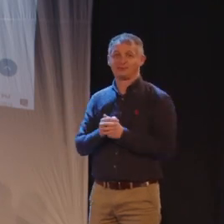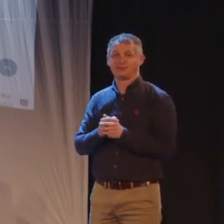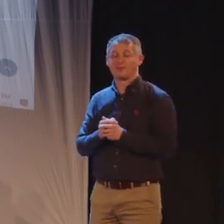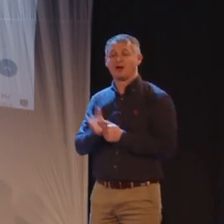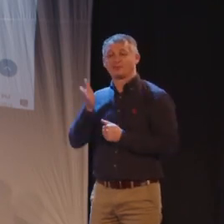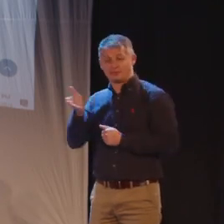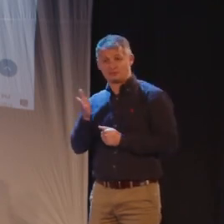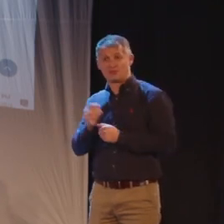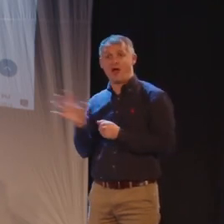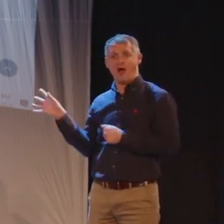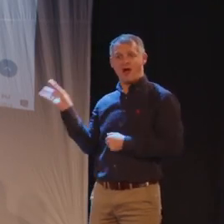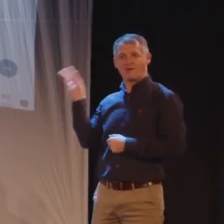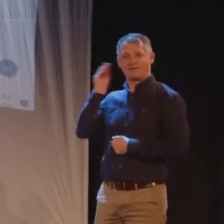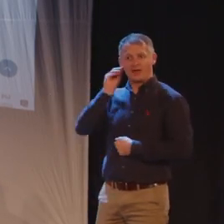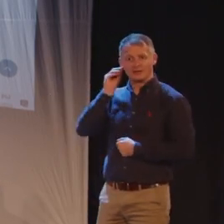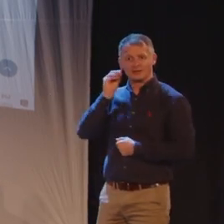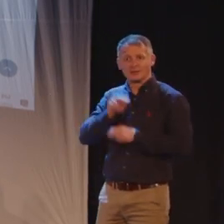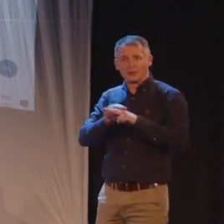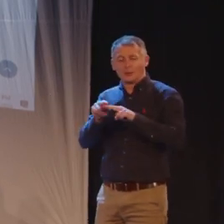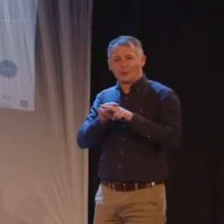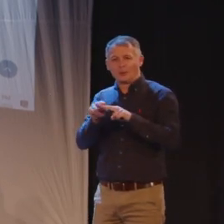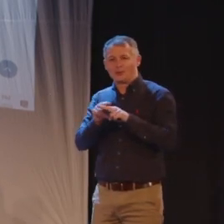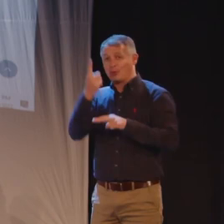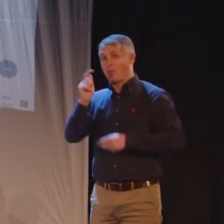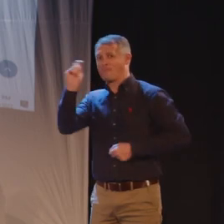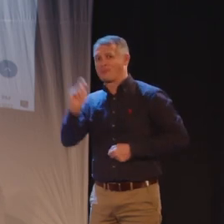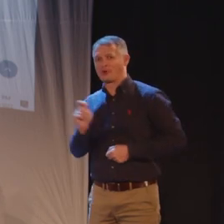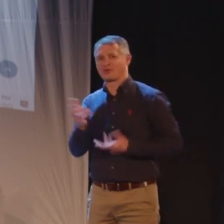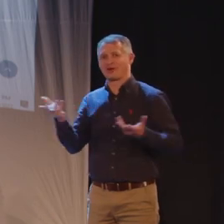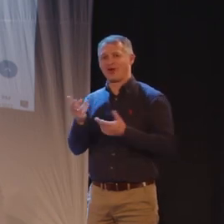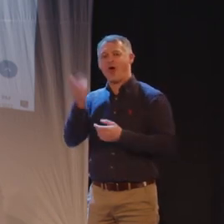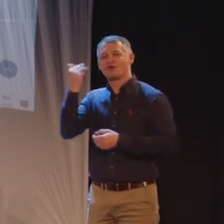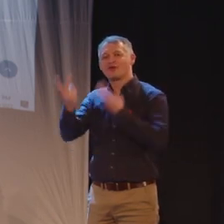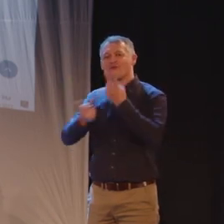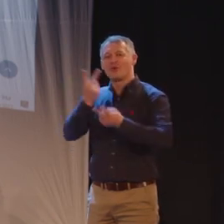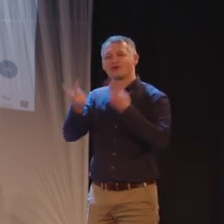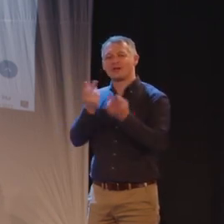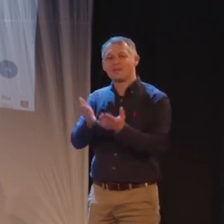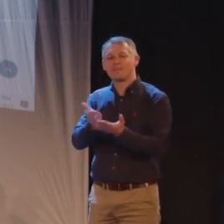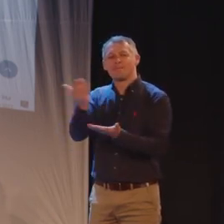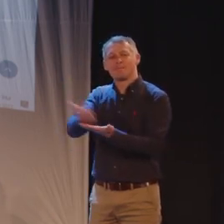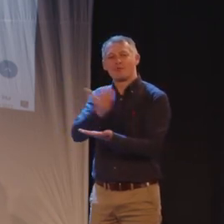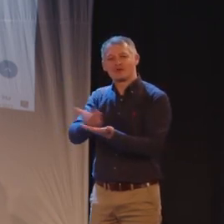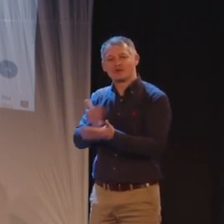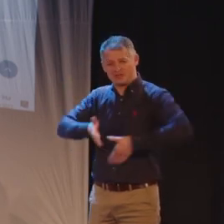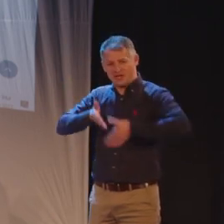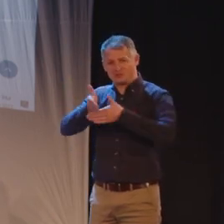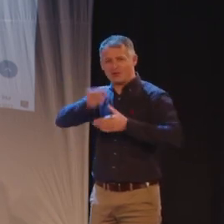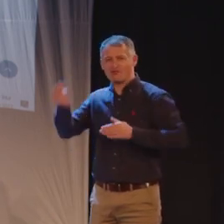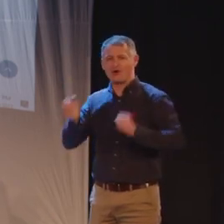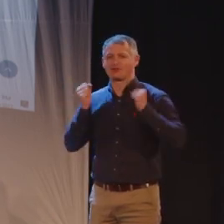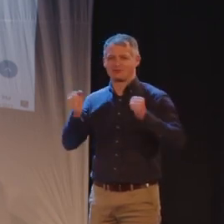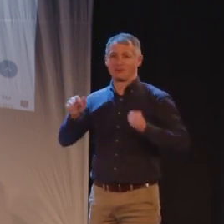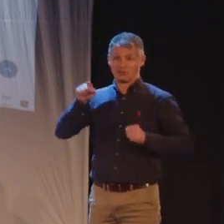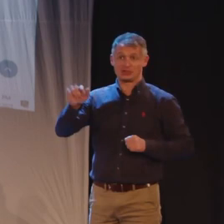Atunci am aflat cum un proiect în care au fost folosite povești îi ajută foarte tare pe